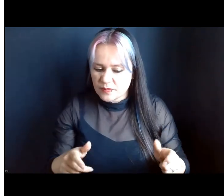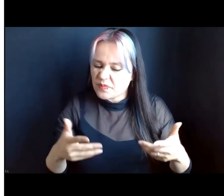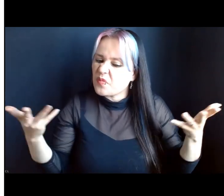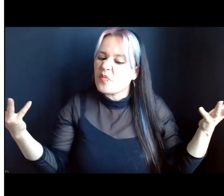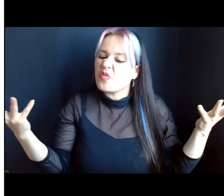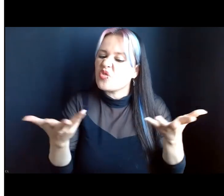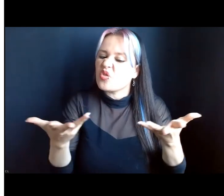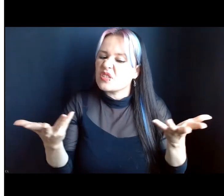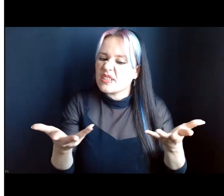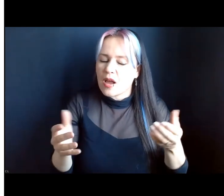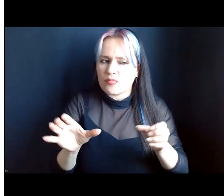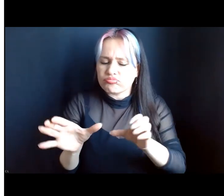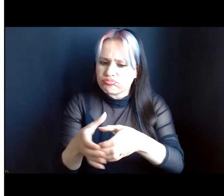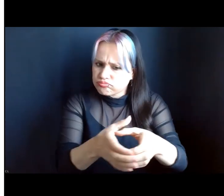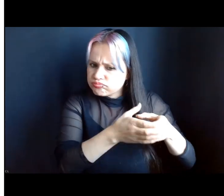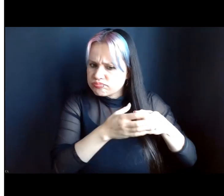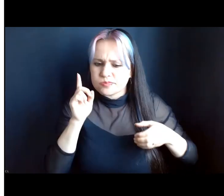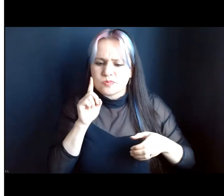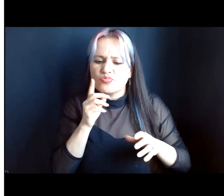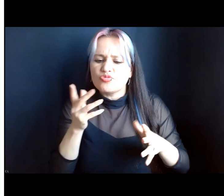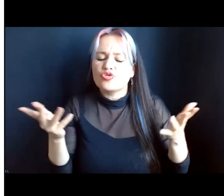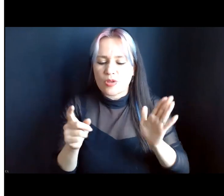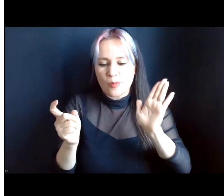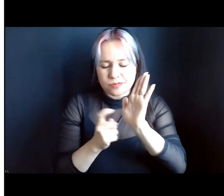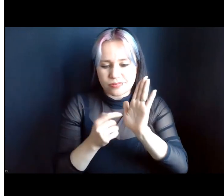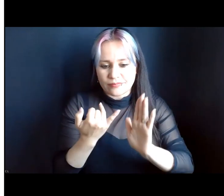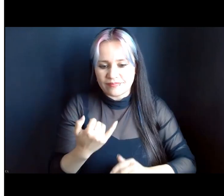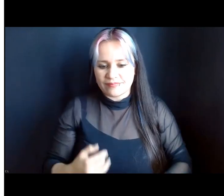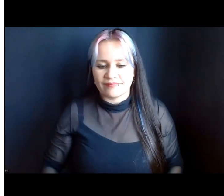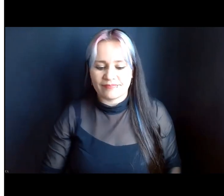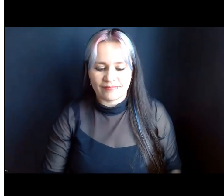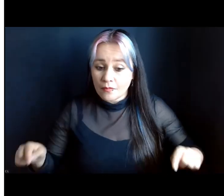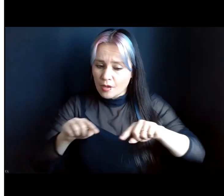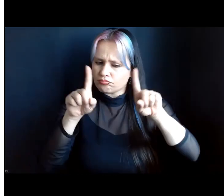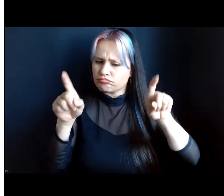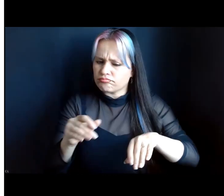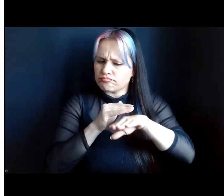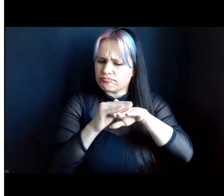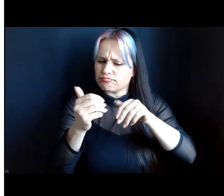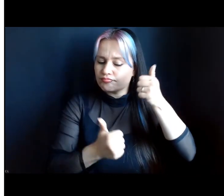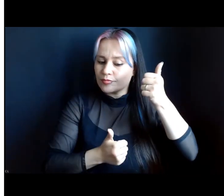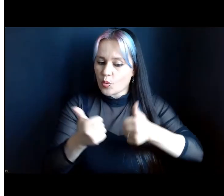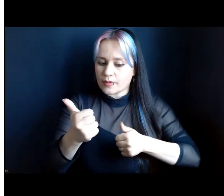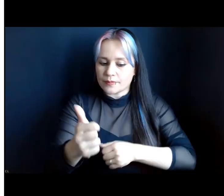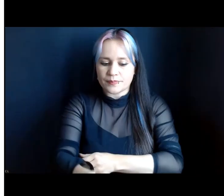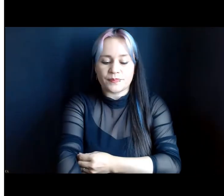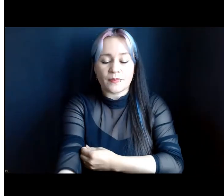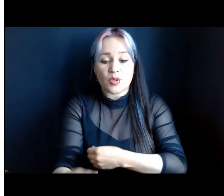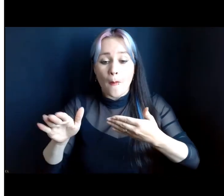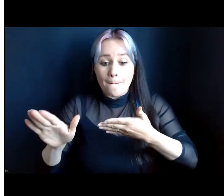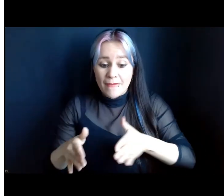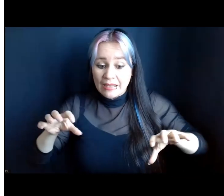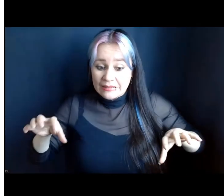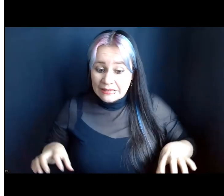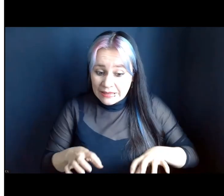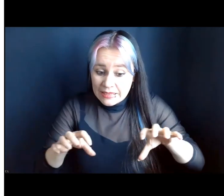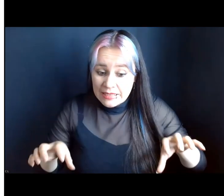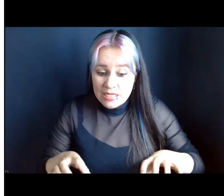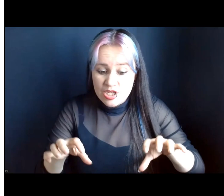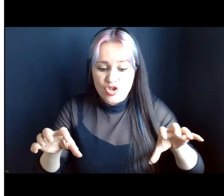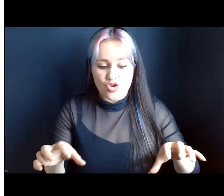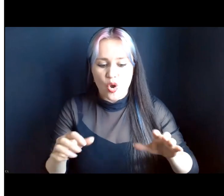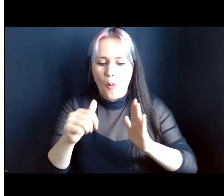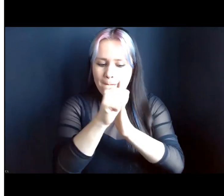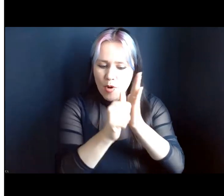debido a las barreras del entorno que incluyen los prejuicios sociales y las disposiciones incorrectas de la sociedad los derechos de las personas sordas a